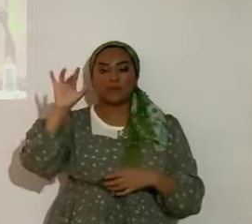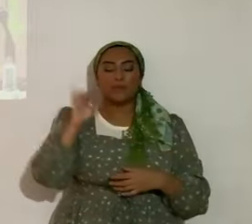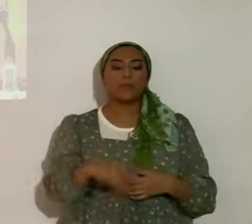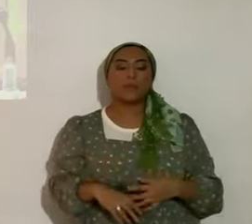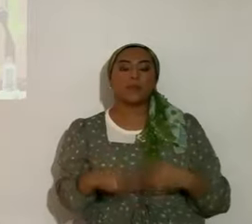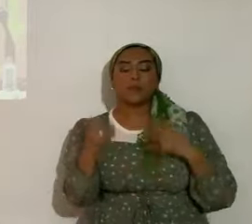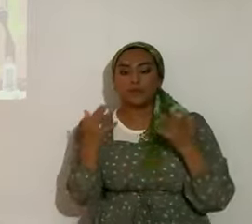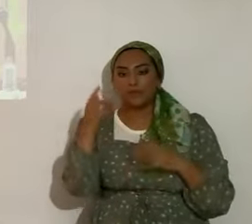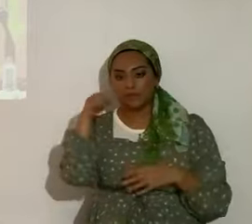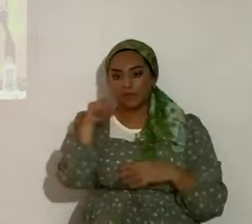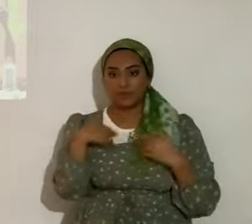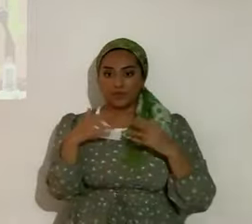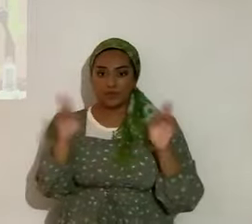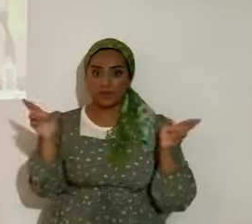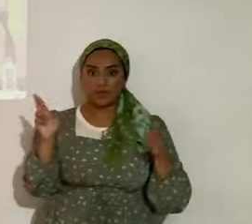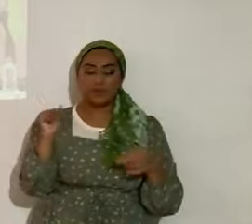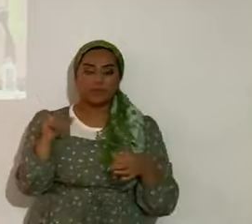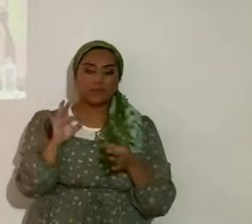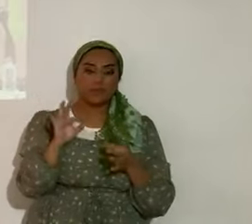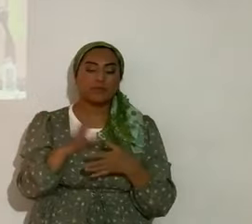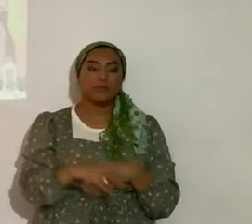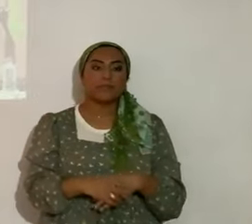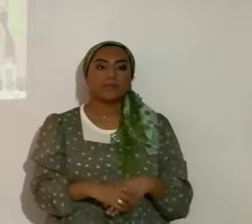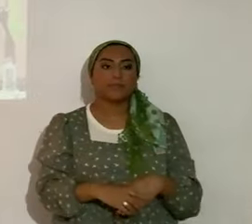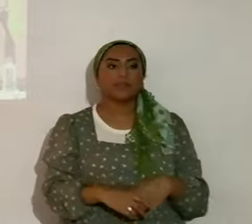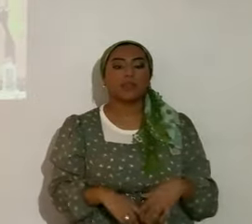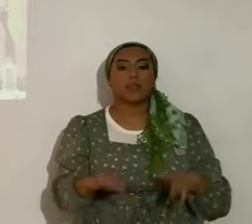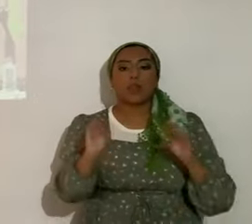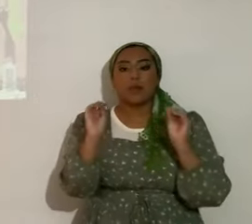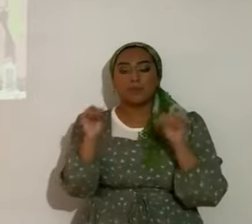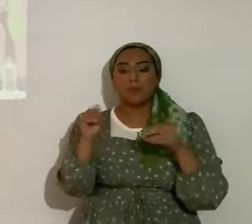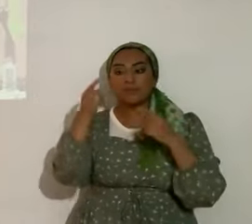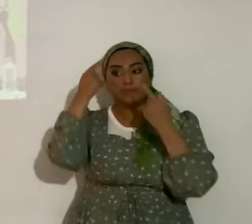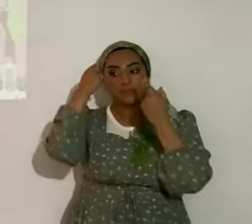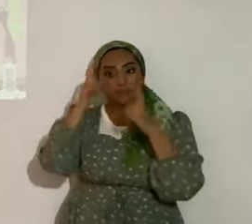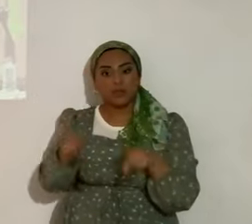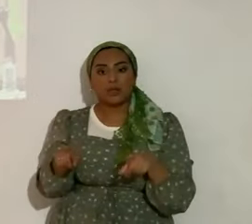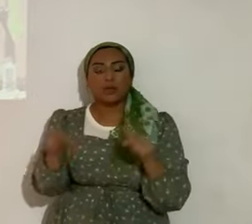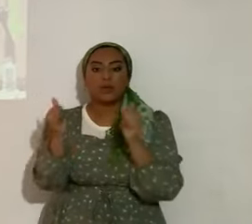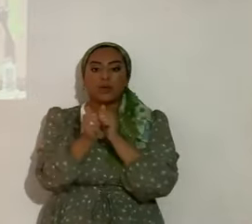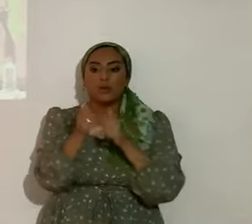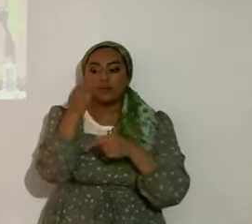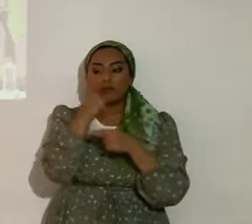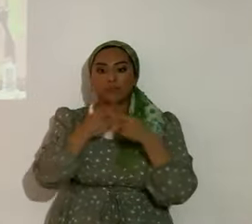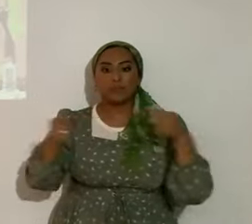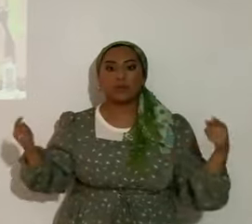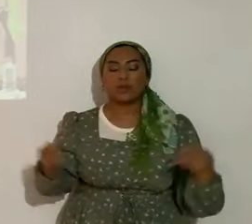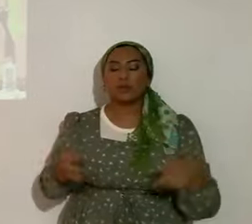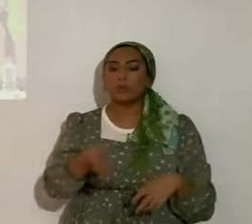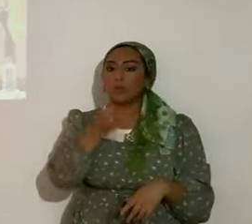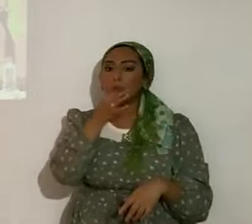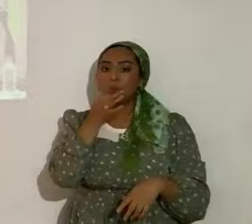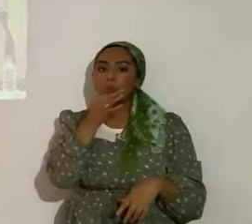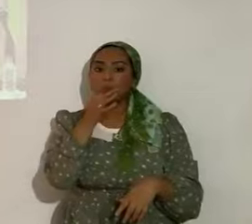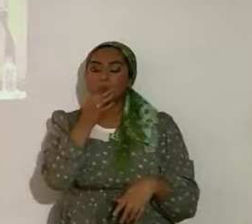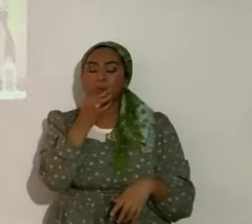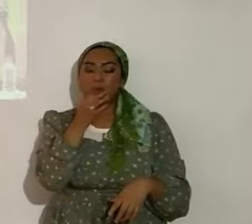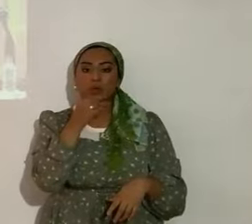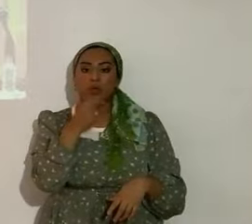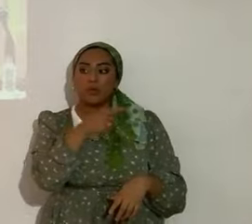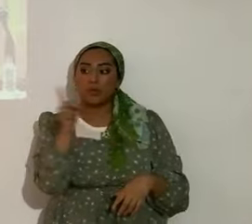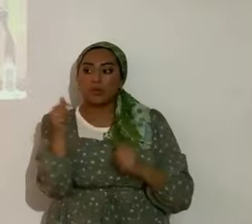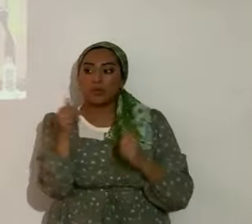25. Los espero. ¿Ya lo tienen? Perfecto. Ponte de acuerdo con tu adversario pronto, entre tanto que